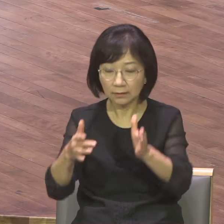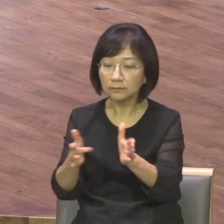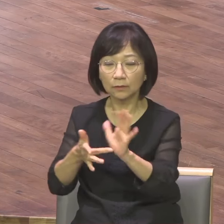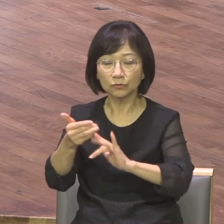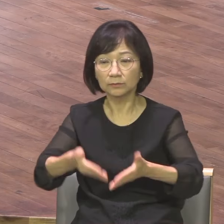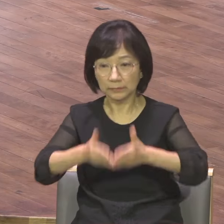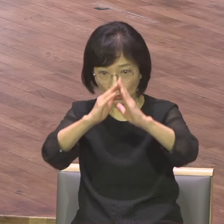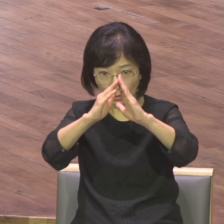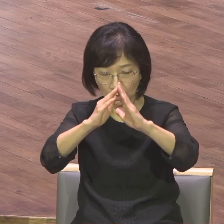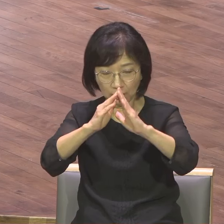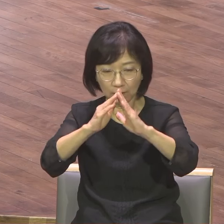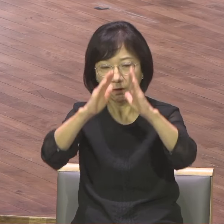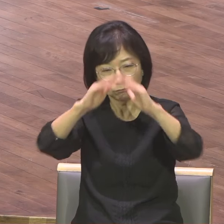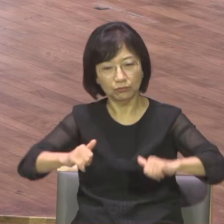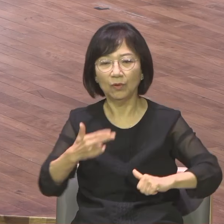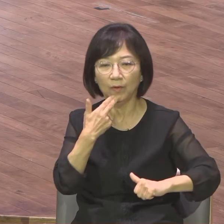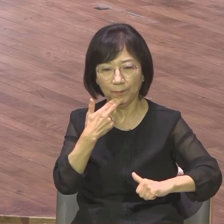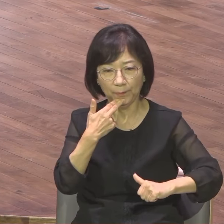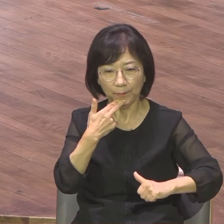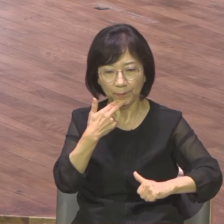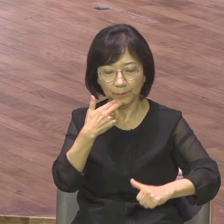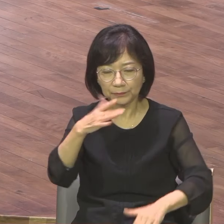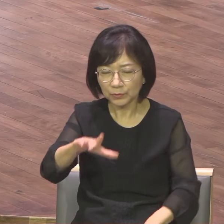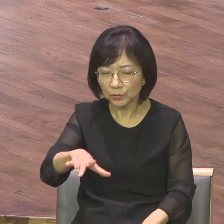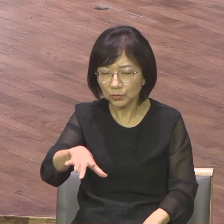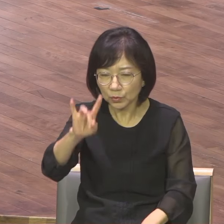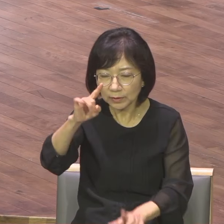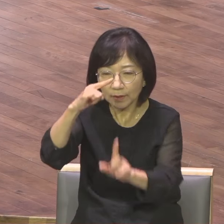보세요. 초대교회 보면요.